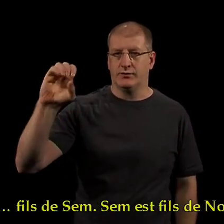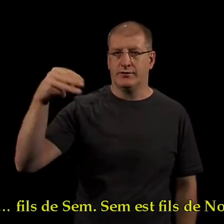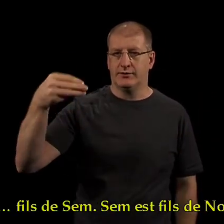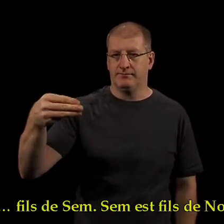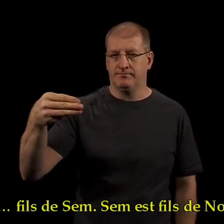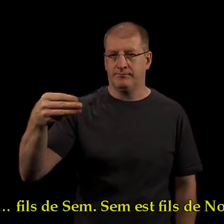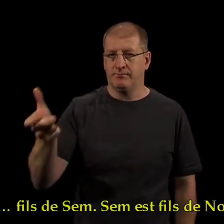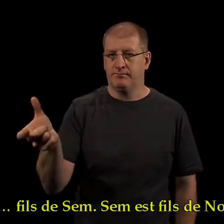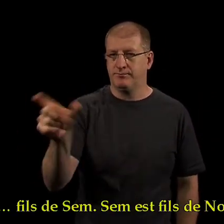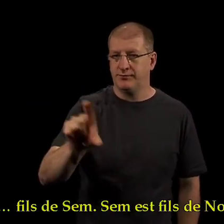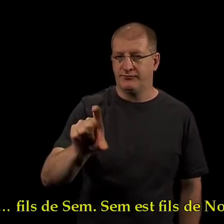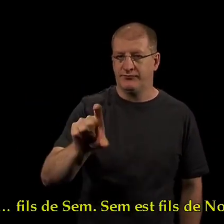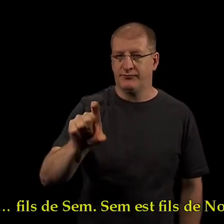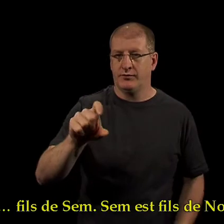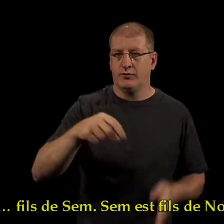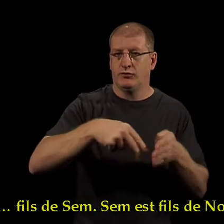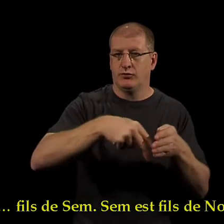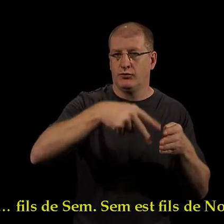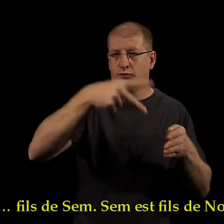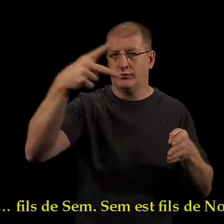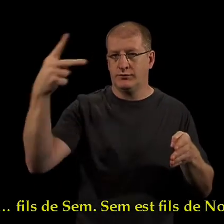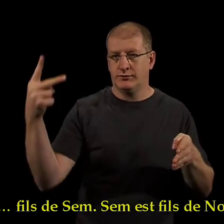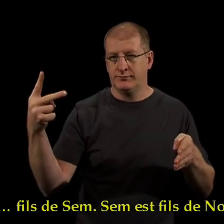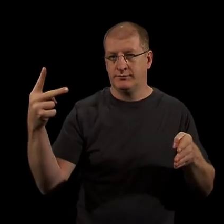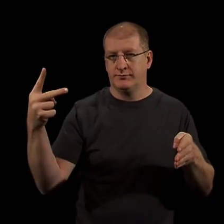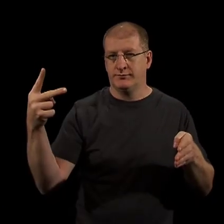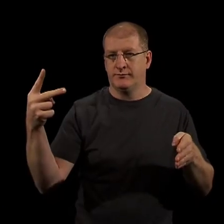Fils de Sème. Sème est fils de Noé.